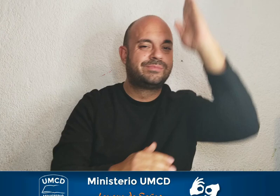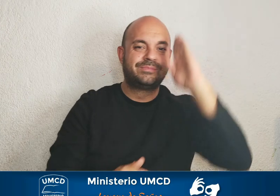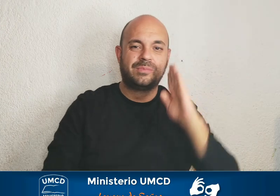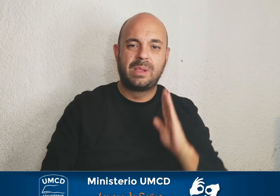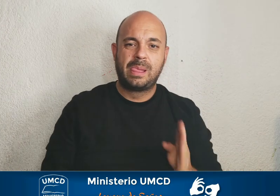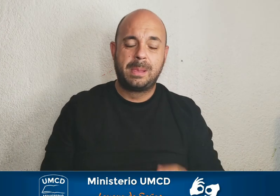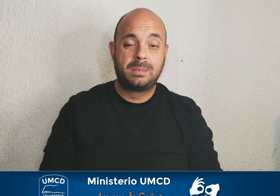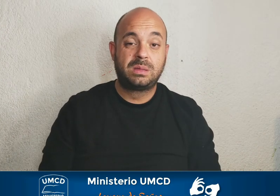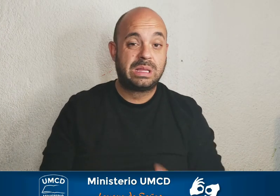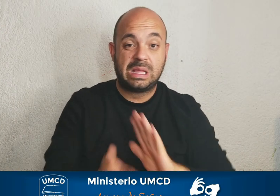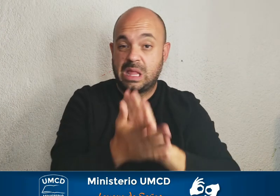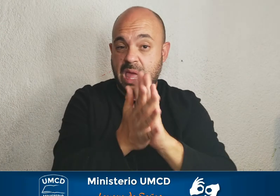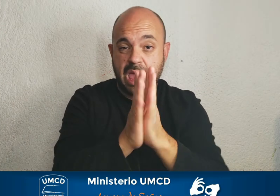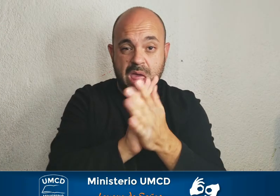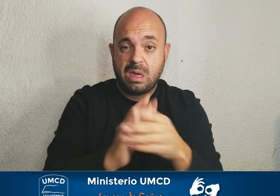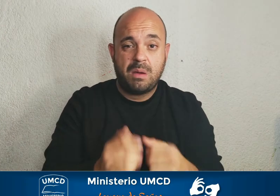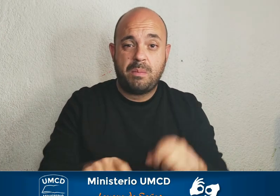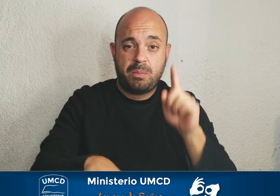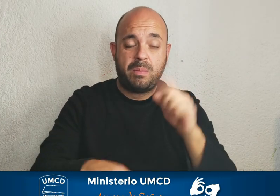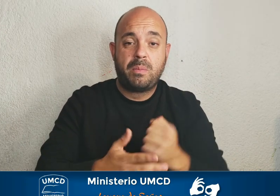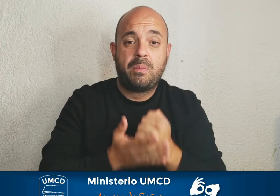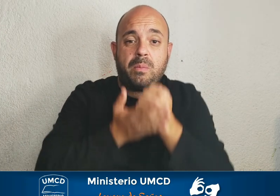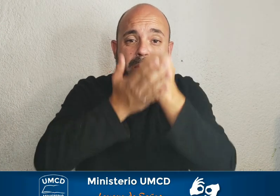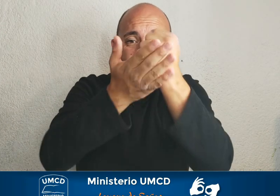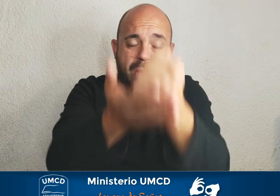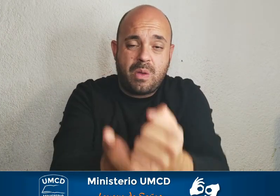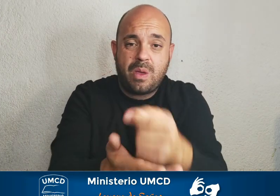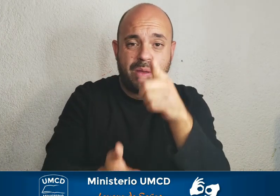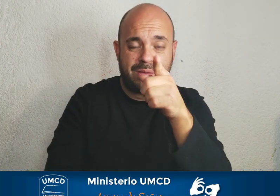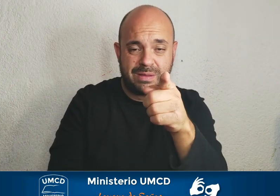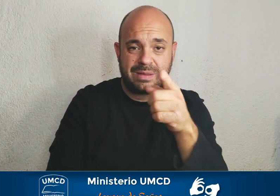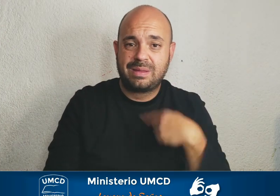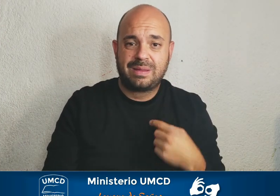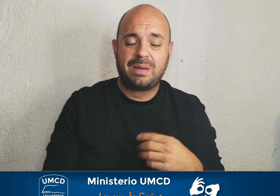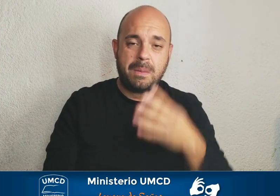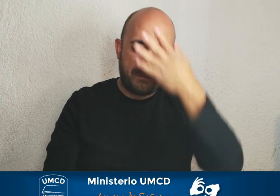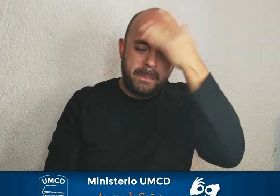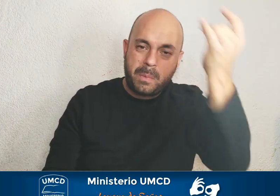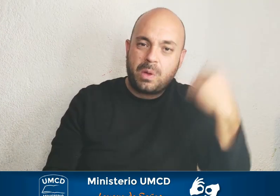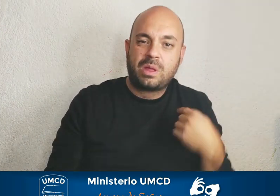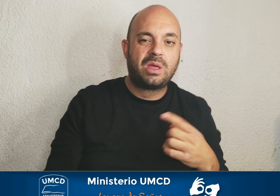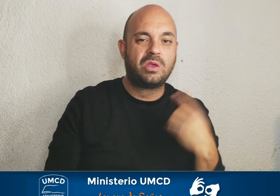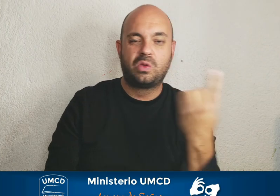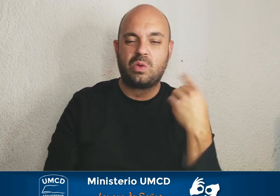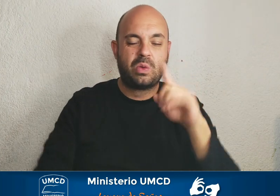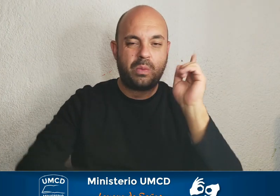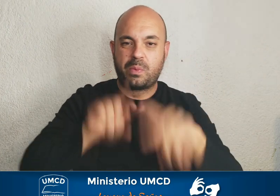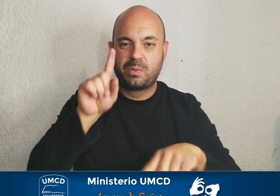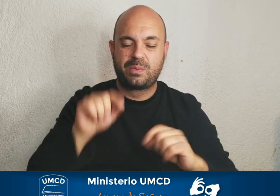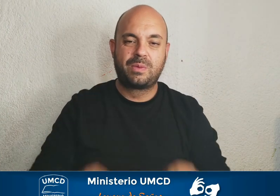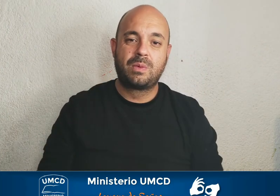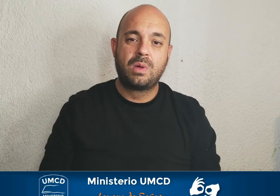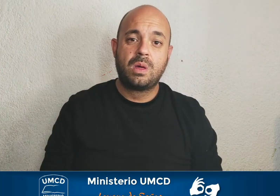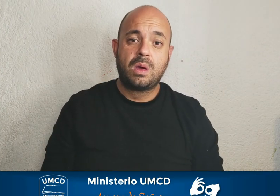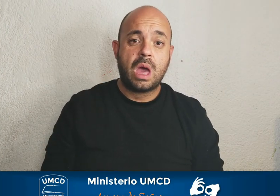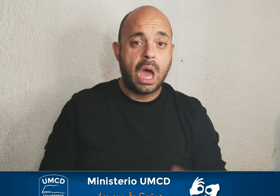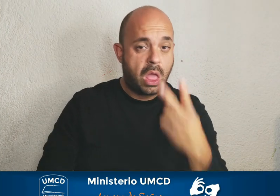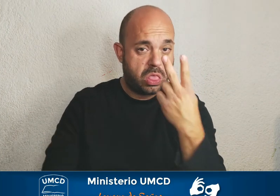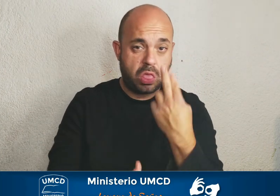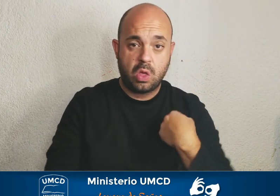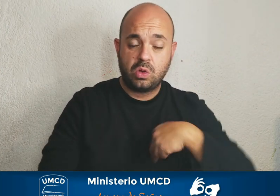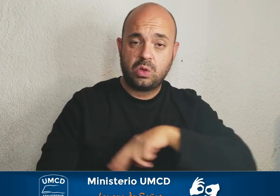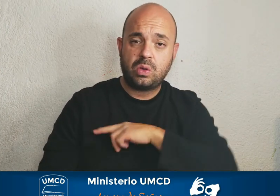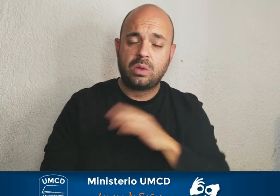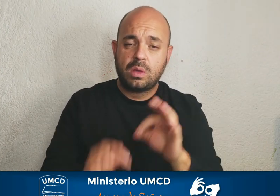su alma? Ninguno de nosotros podemos, recuerde eso, salvarnos por nosotros mismos. Ni usted ni